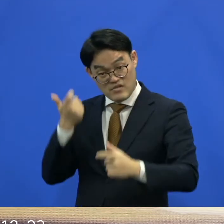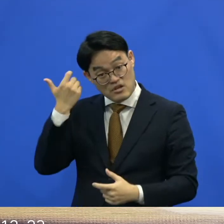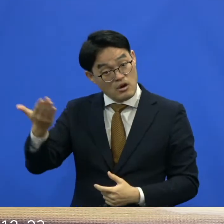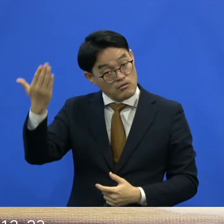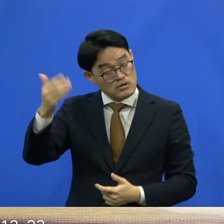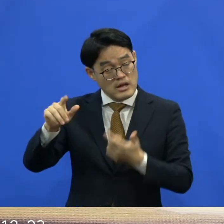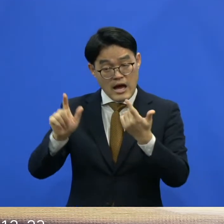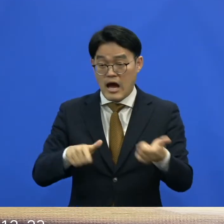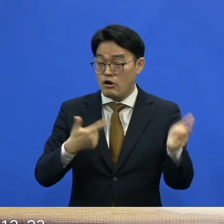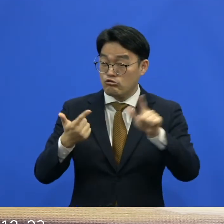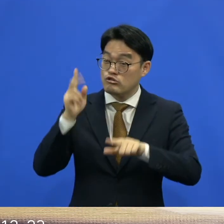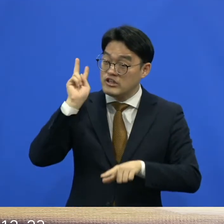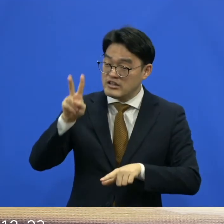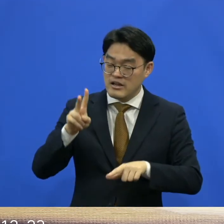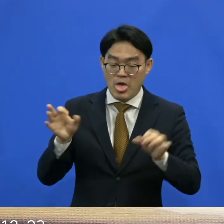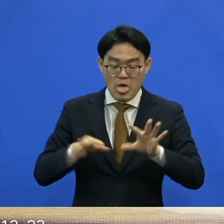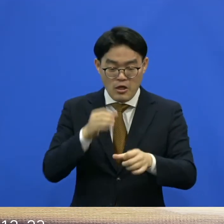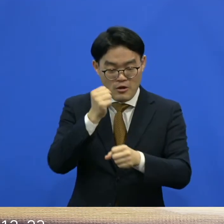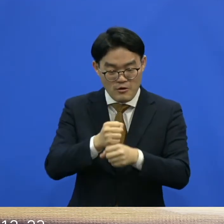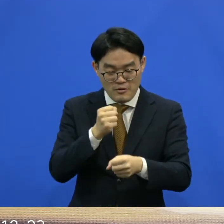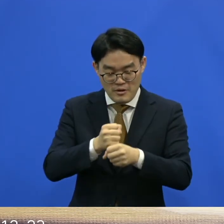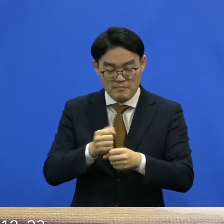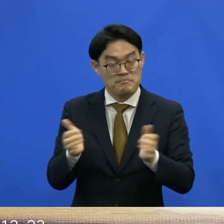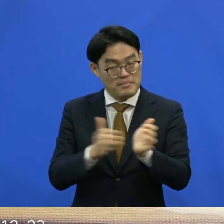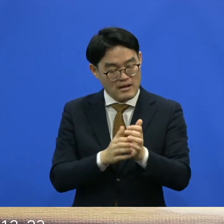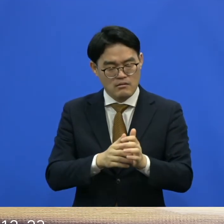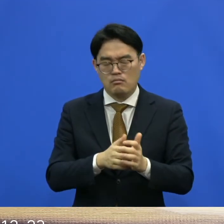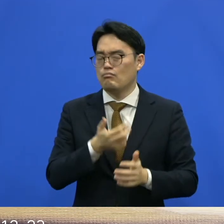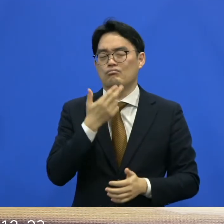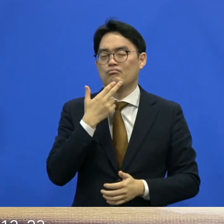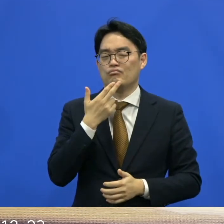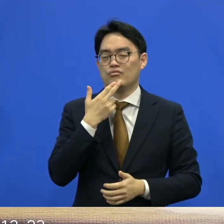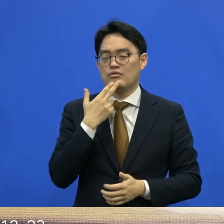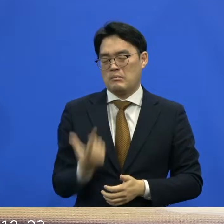훈련의 단련은, 영혼의 단련은 속성과가 없습니다.